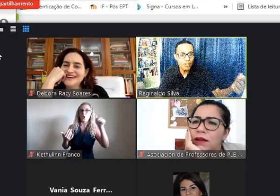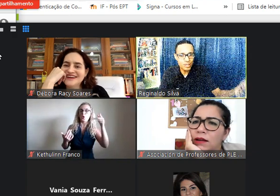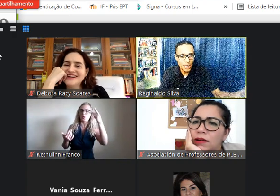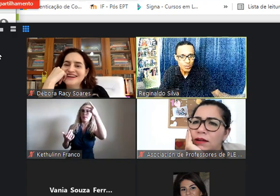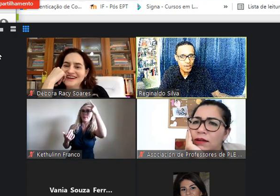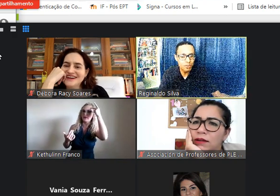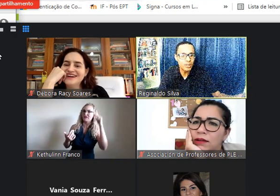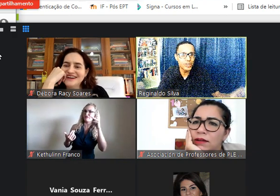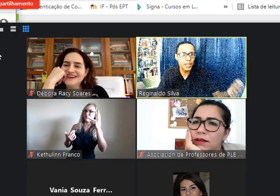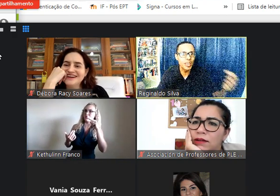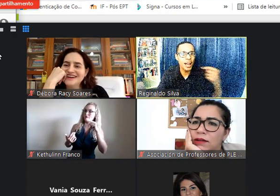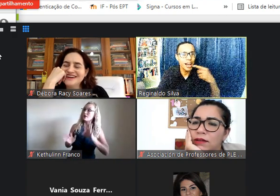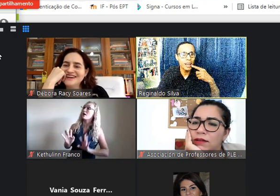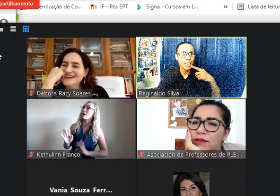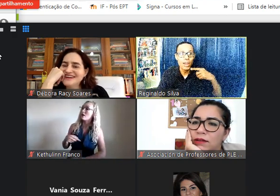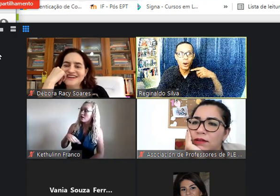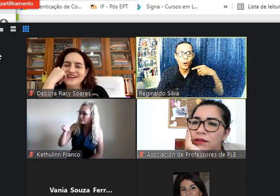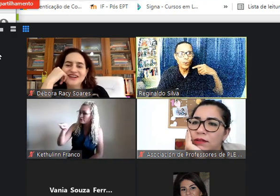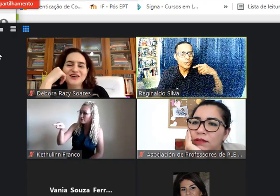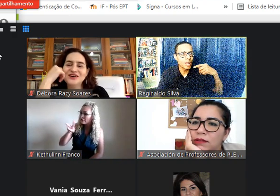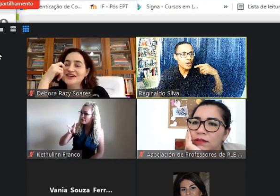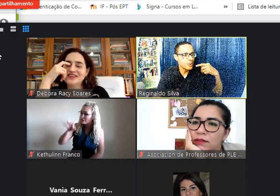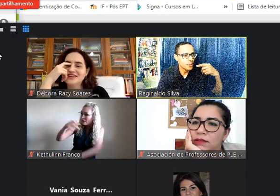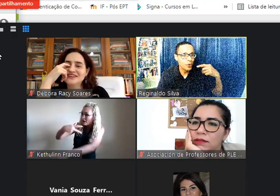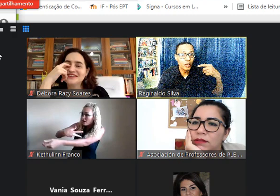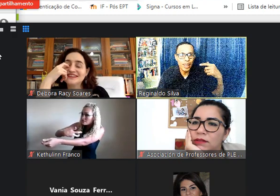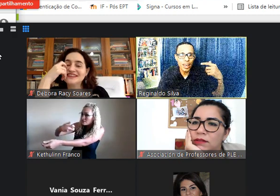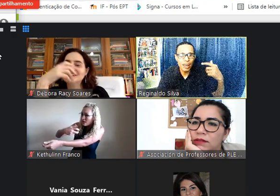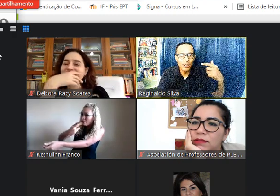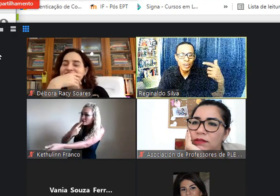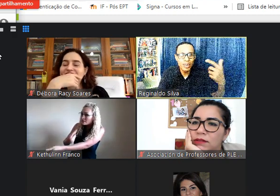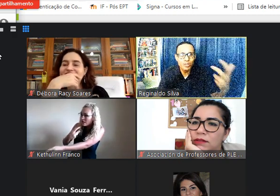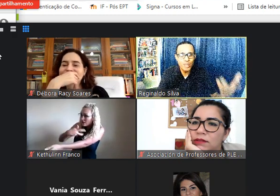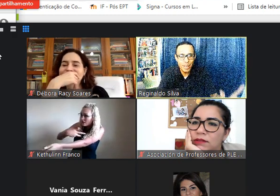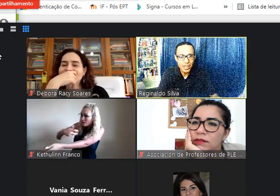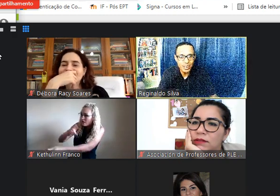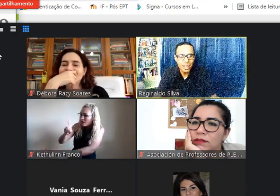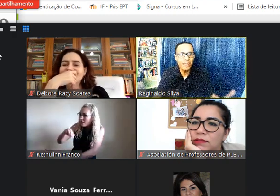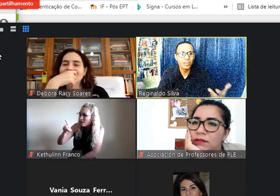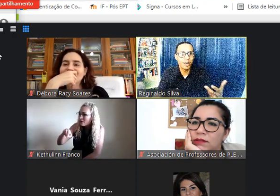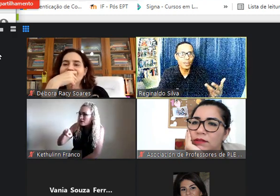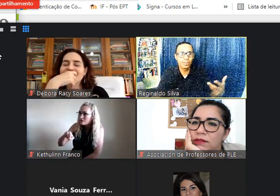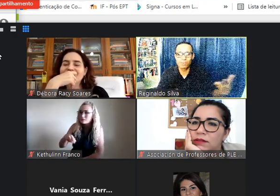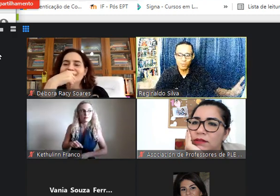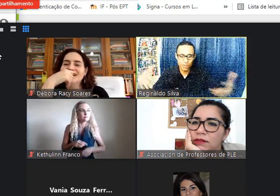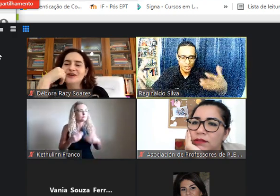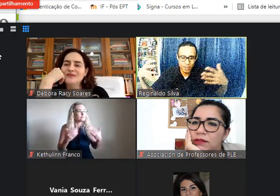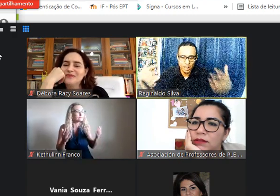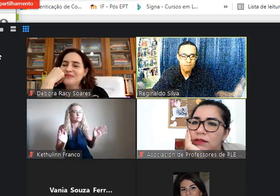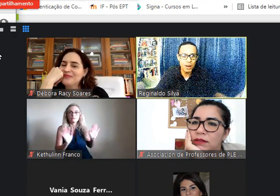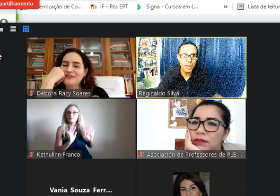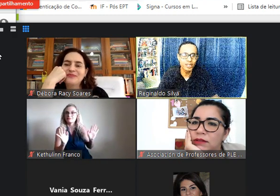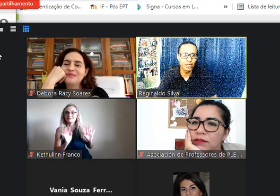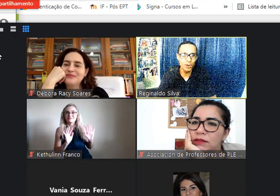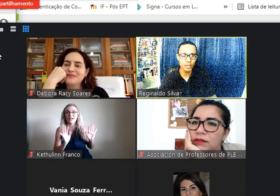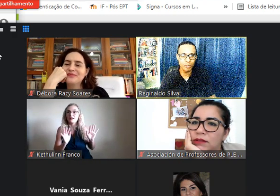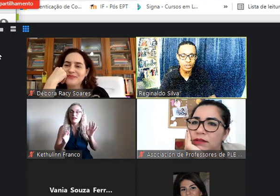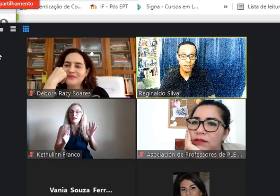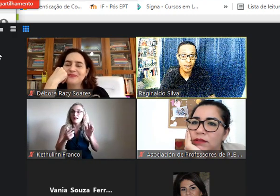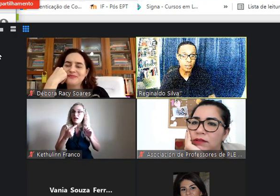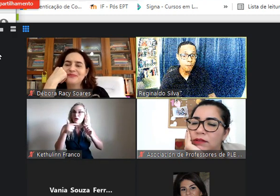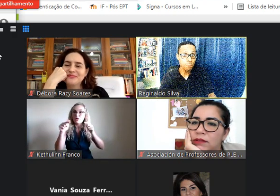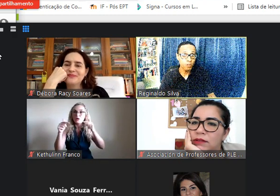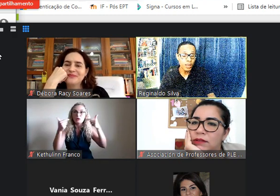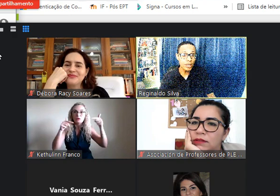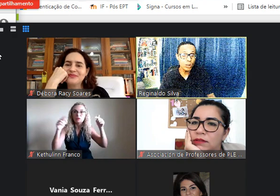estarão fazendo o exame de sangue lá, ou estarão colhendo sangue, né? Fazendo a campanha de doação de